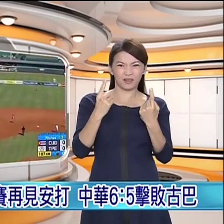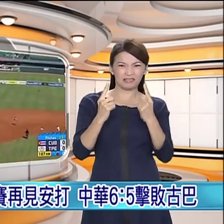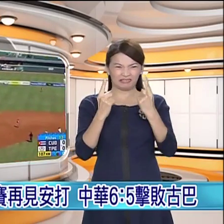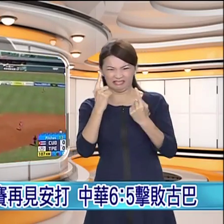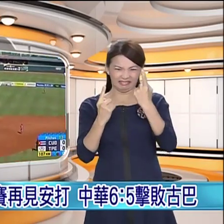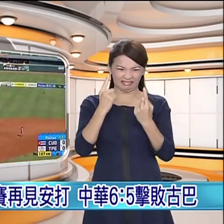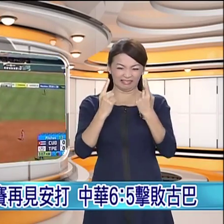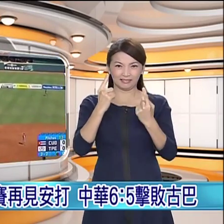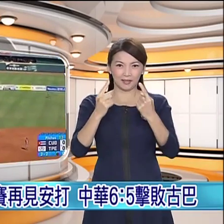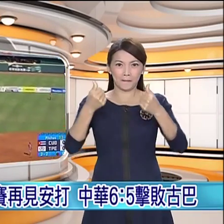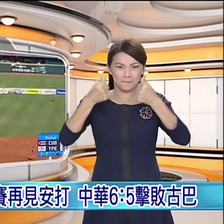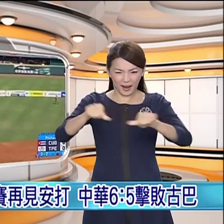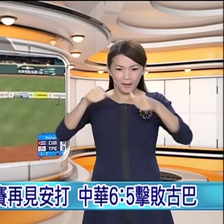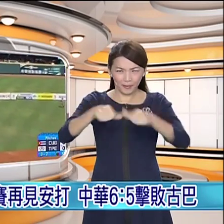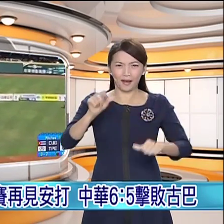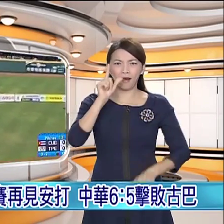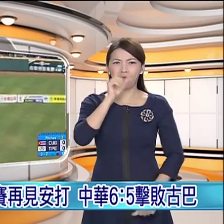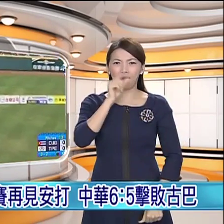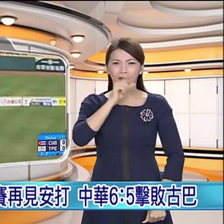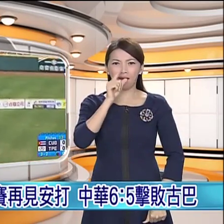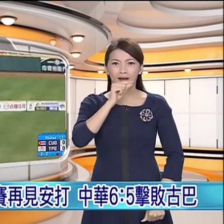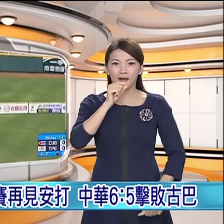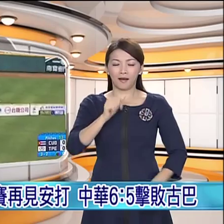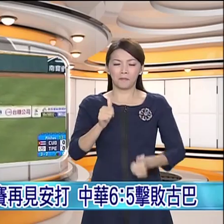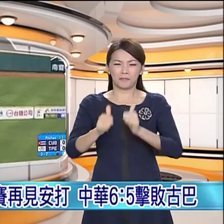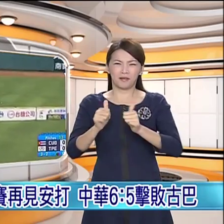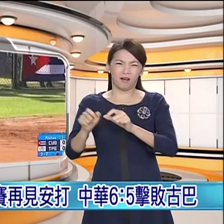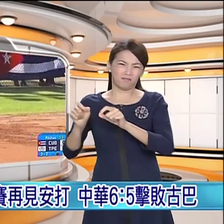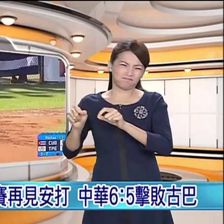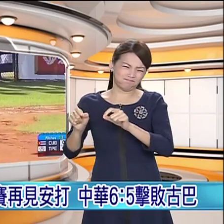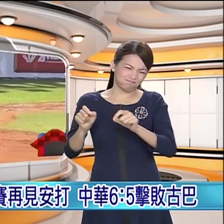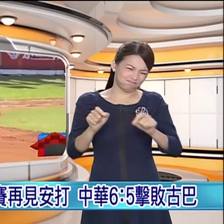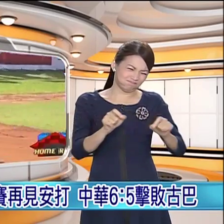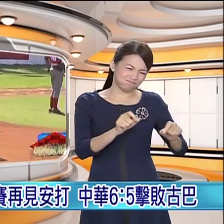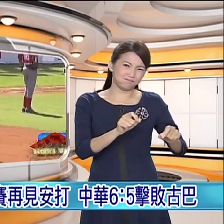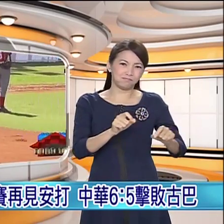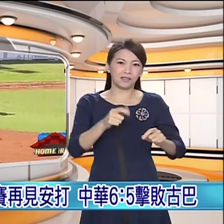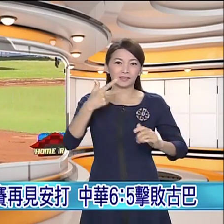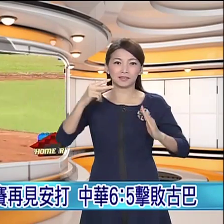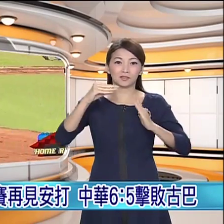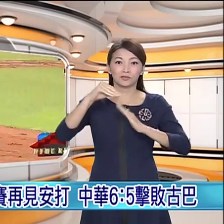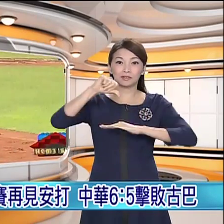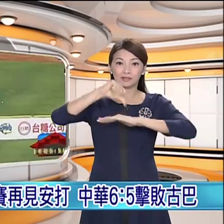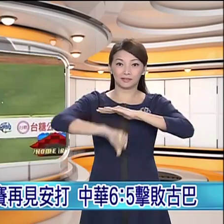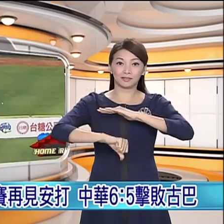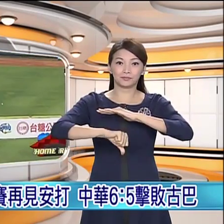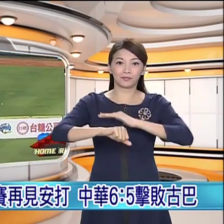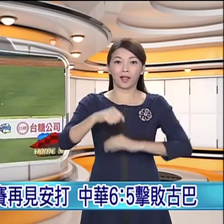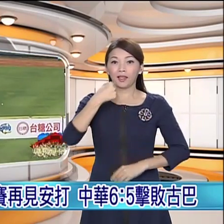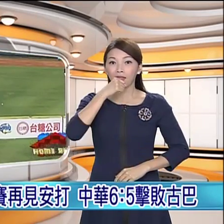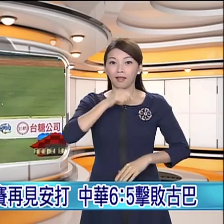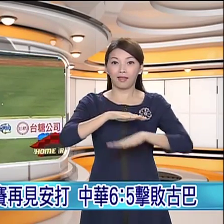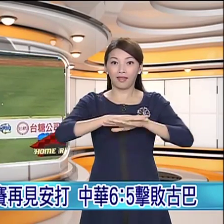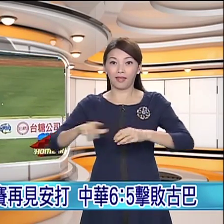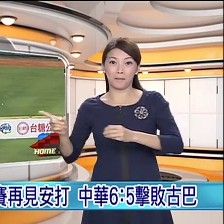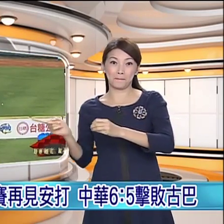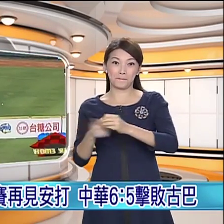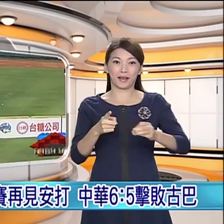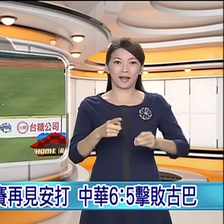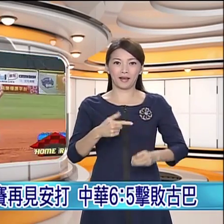放，多次平手，最后是进入了延长赛。中华队在七局下击出再见